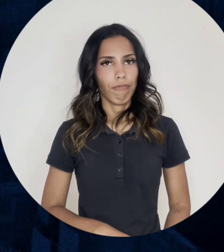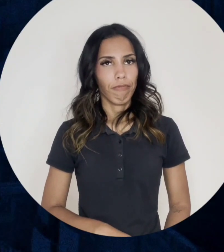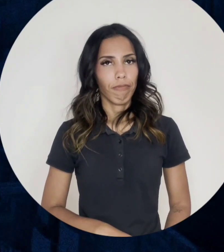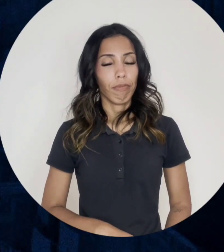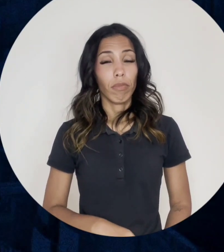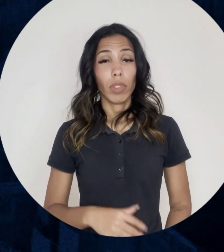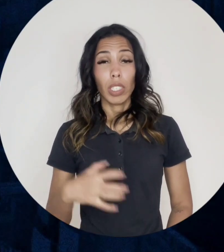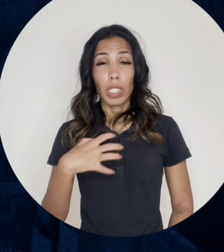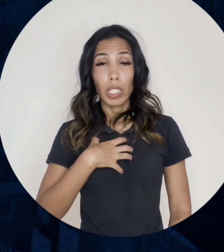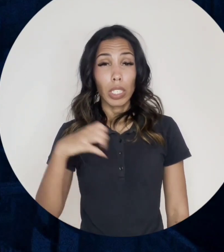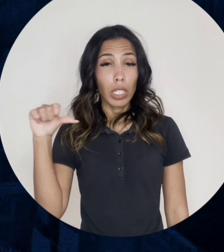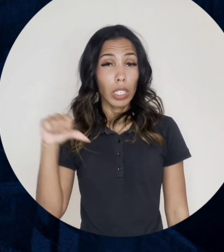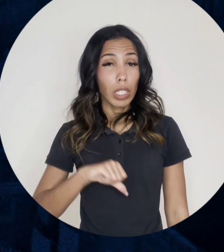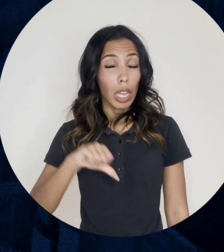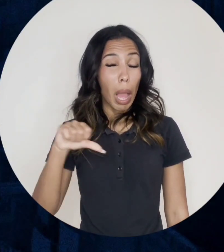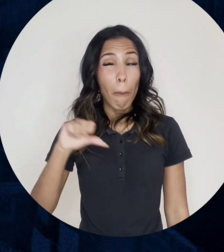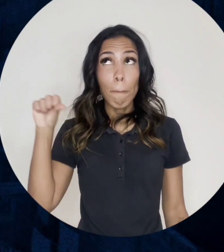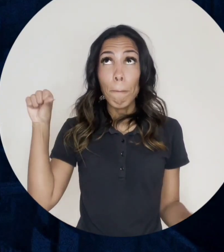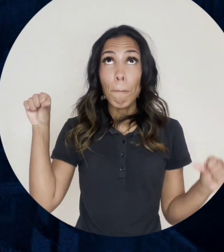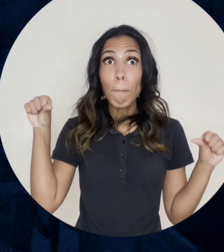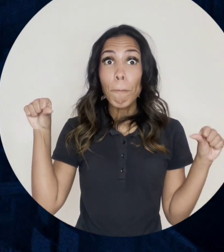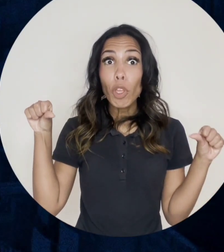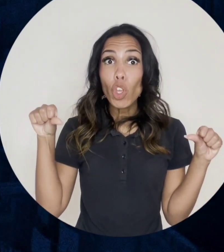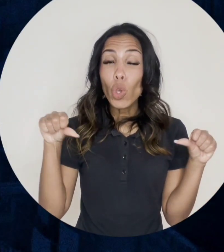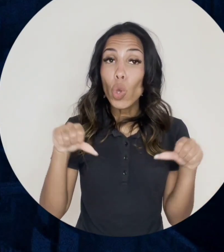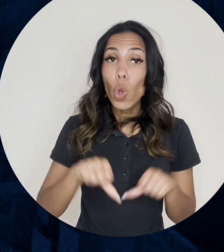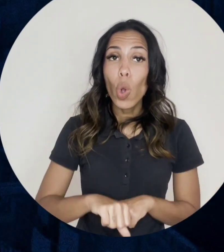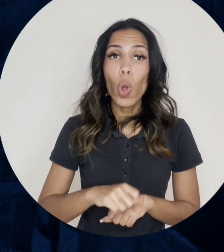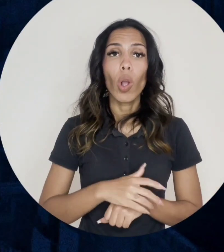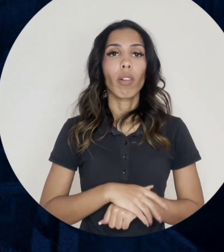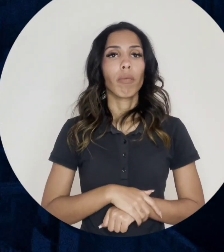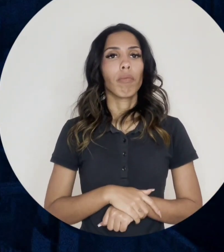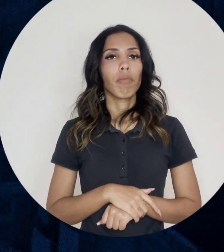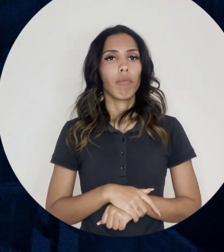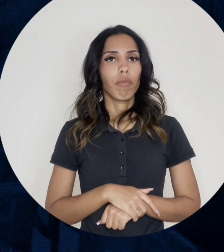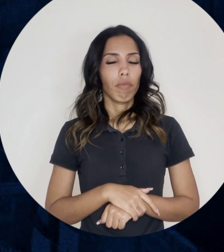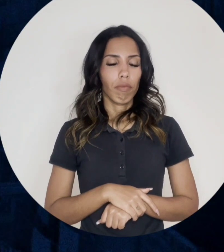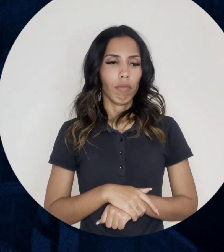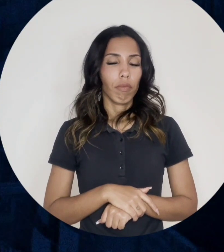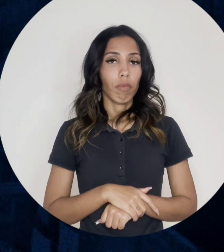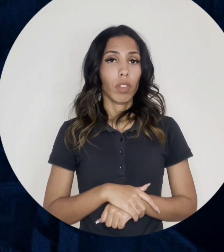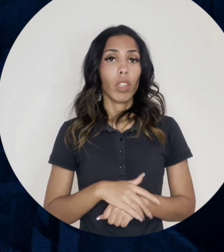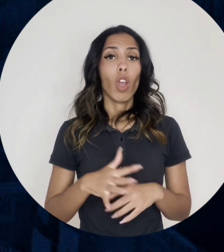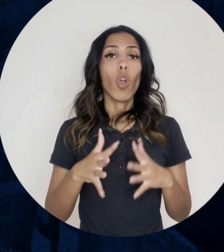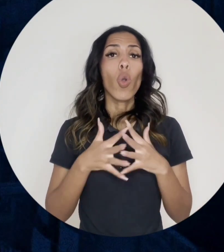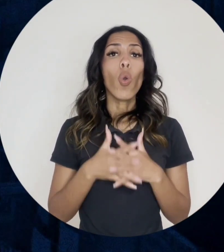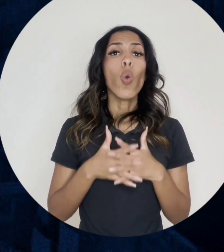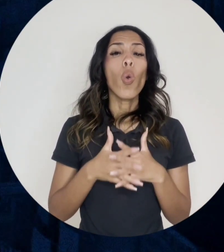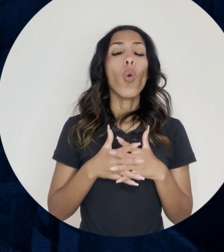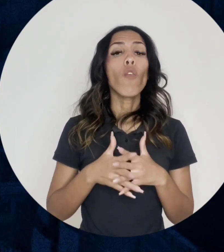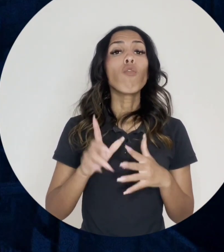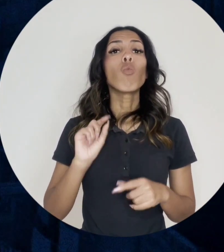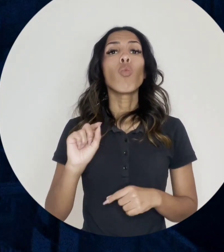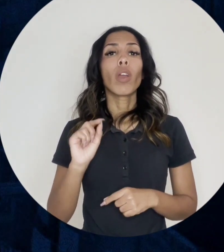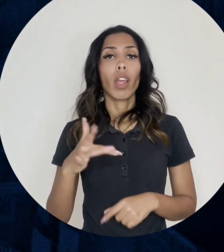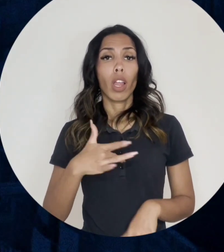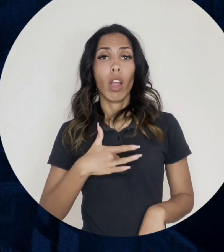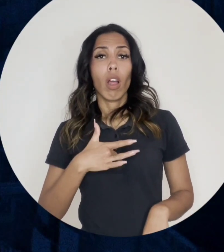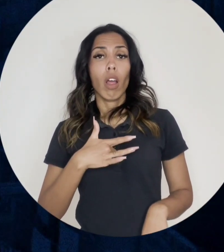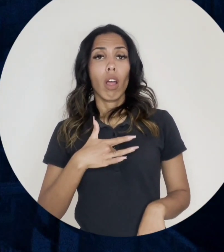Fiquei mal, essa foi pior. E aí eles confundiam a minha